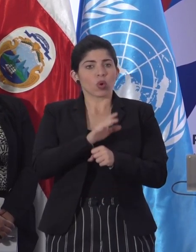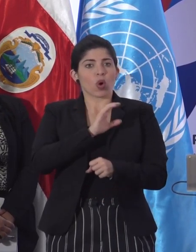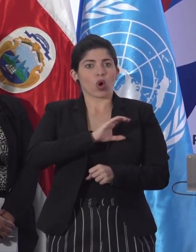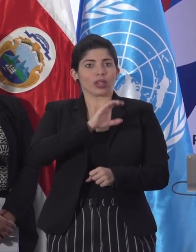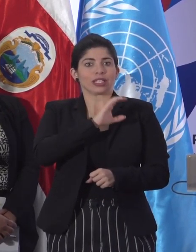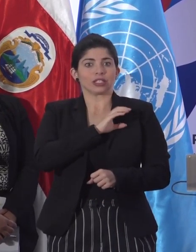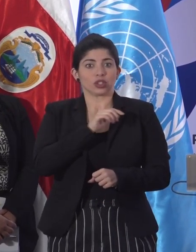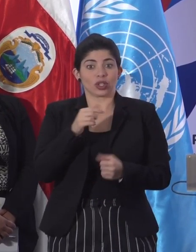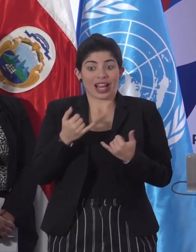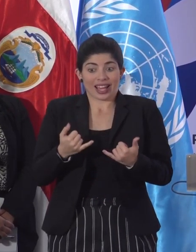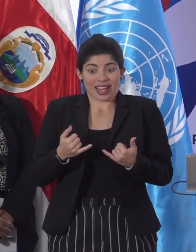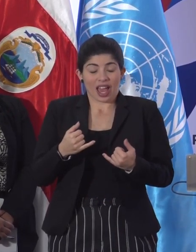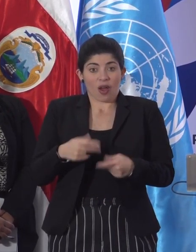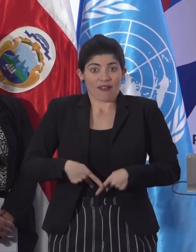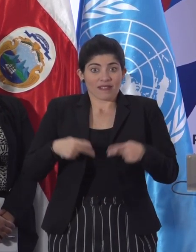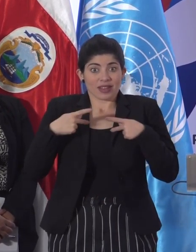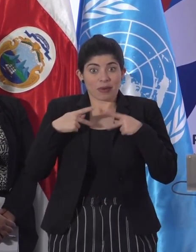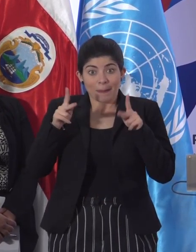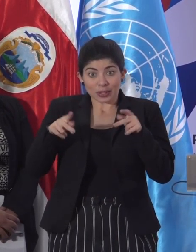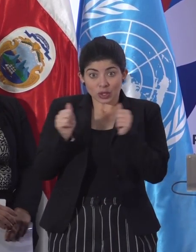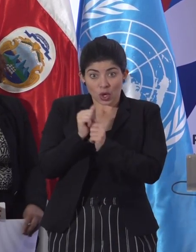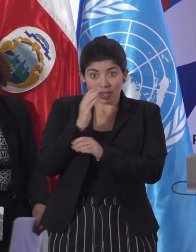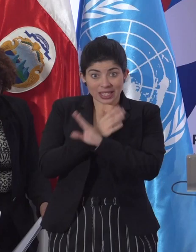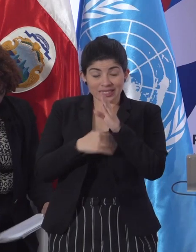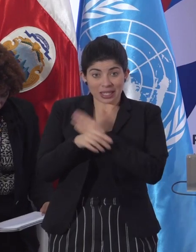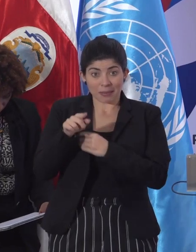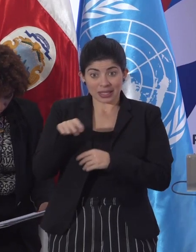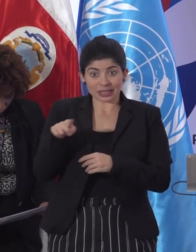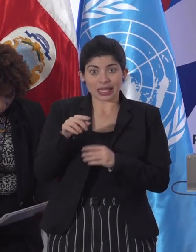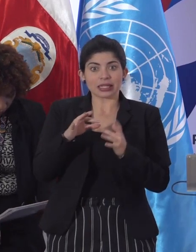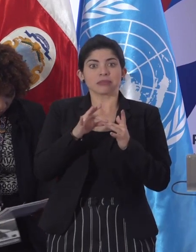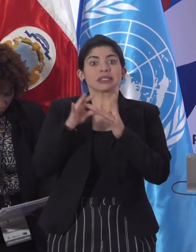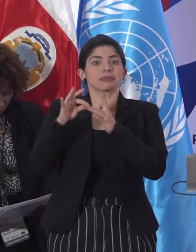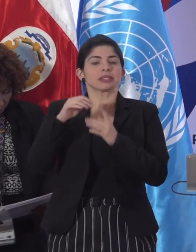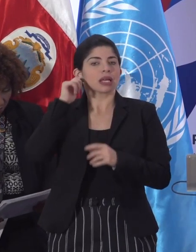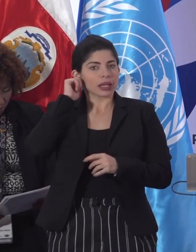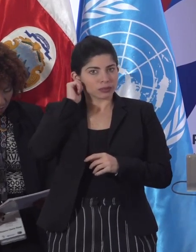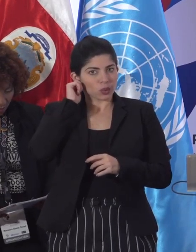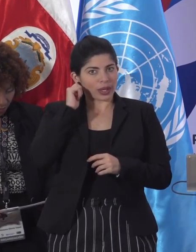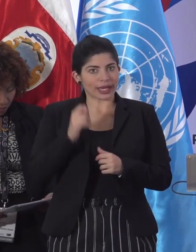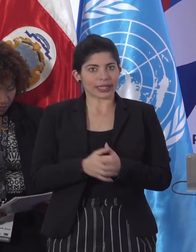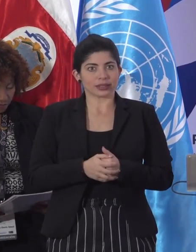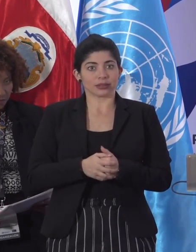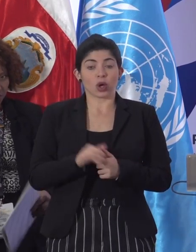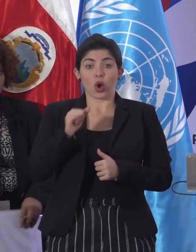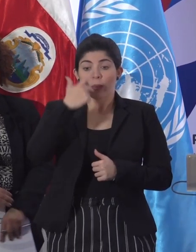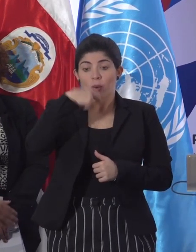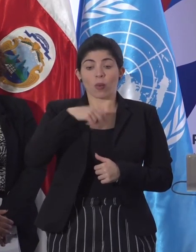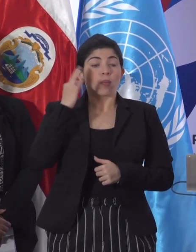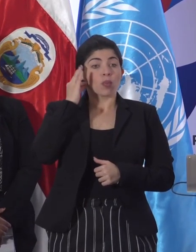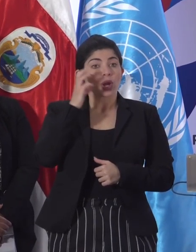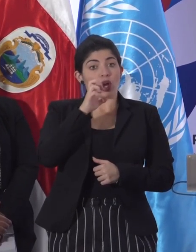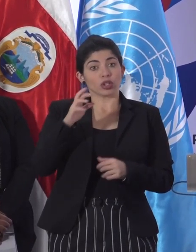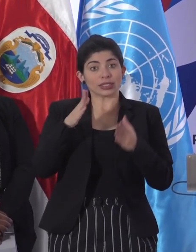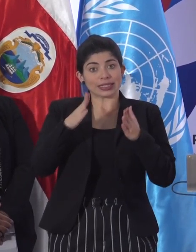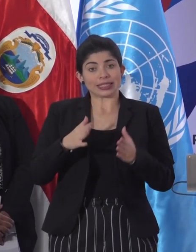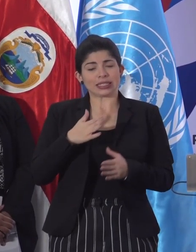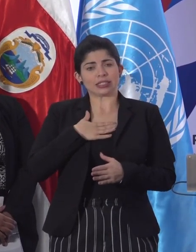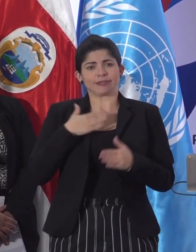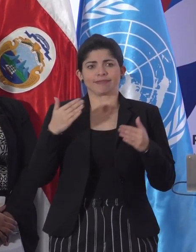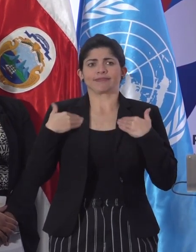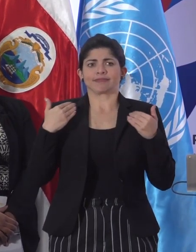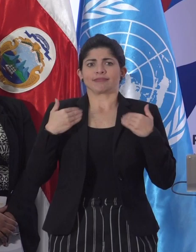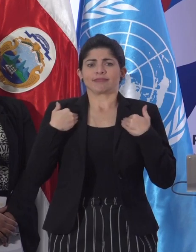viven hoy las personas con discapacidad y particularmente las mujeres. Como mujer costarricense, me es